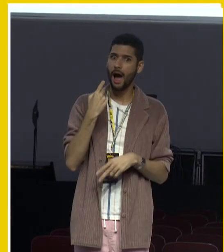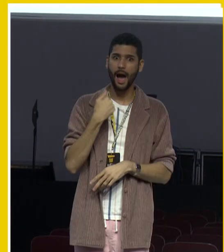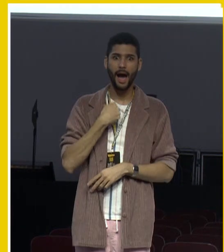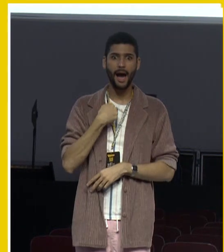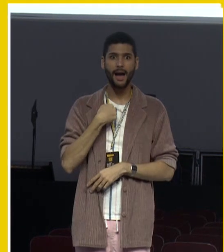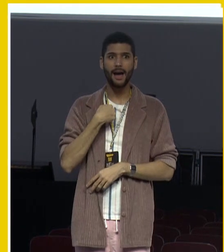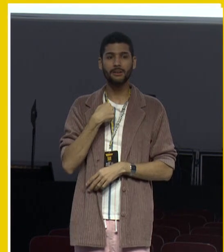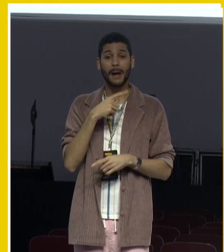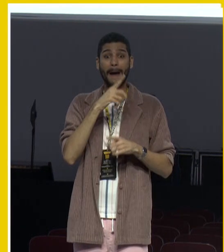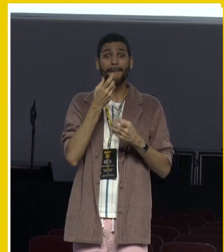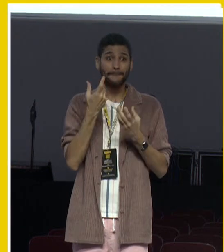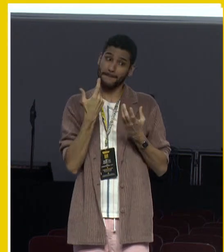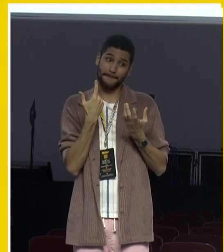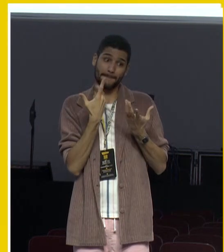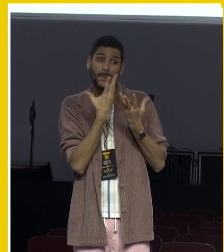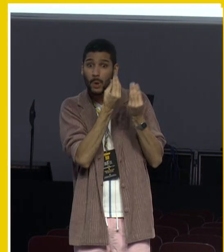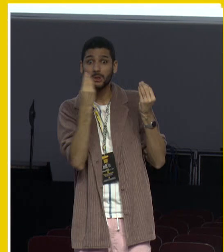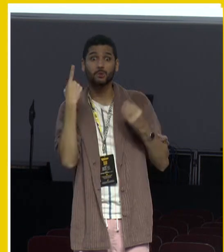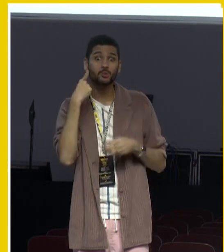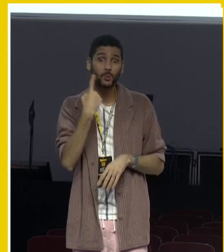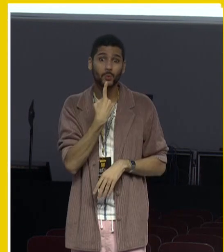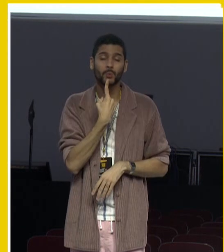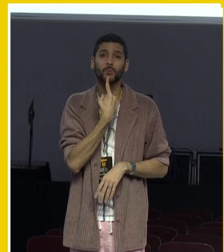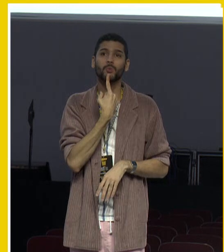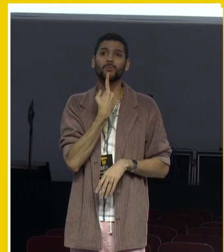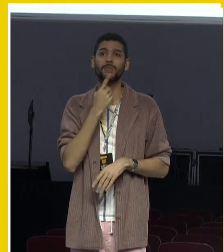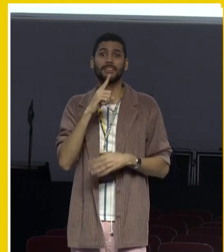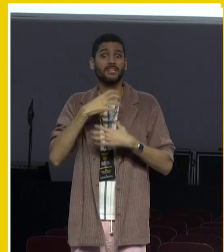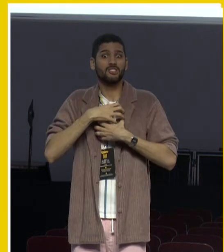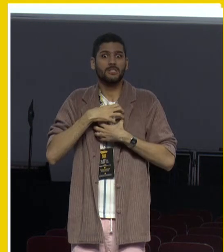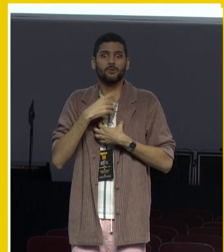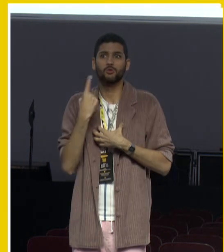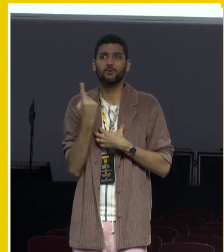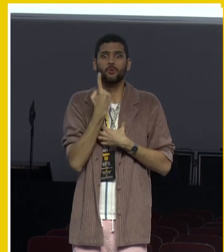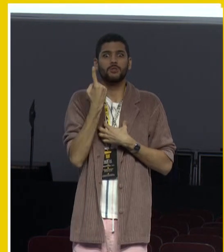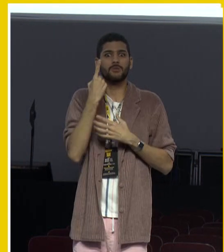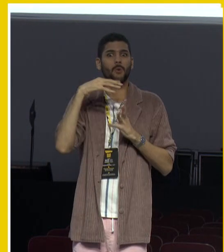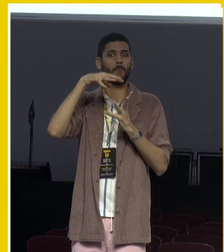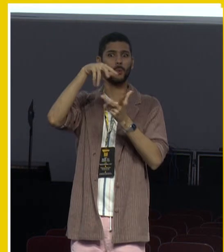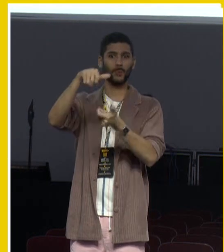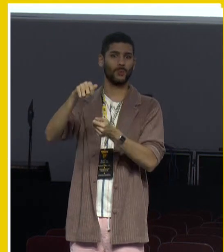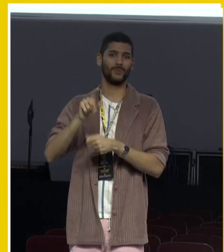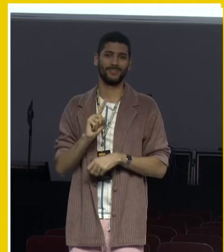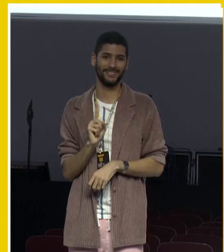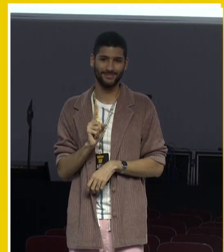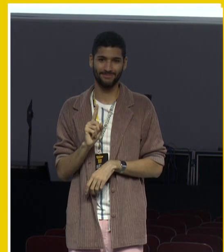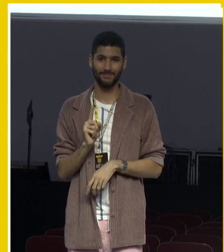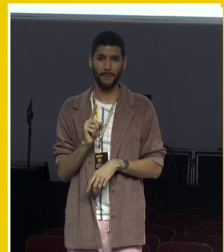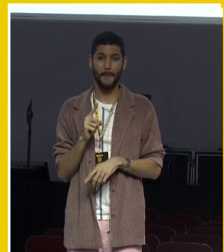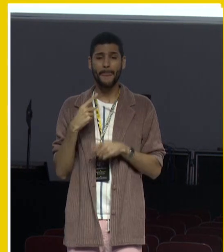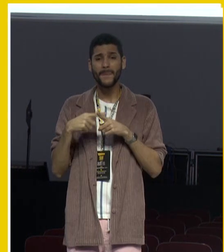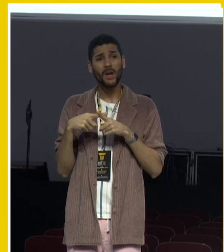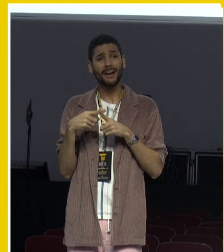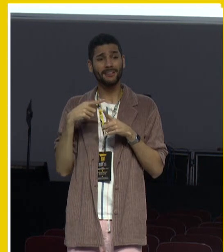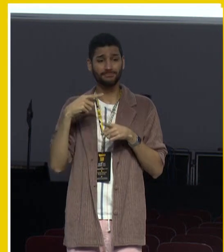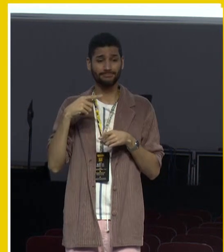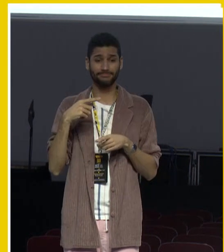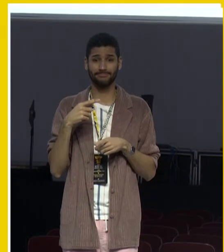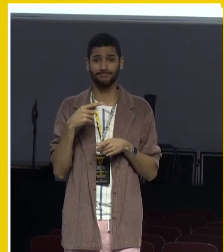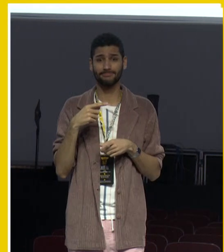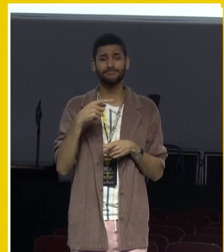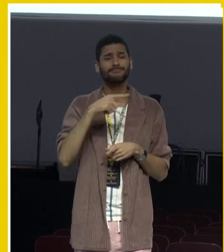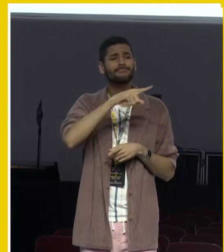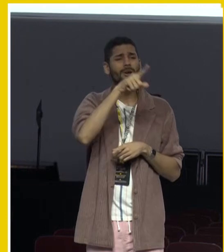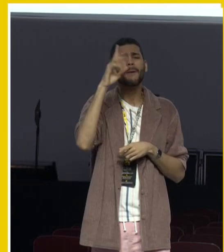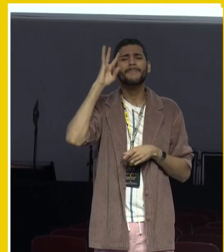coisas que me interessava com as pessoas começaram a assistir acessar o conteúdo muitos surdos e eles se sentirão sozinhos do mundo ea partir